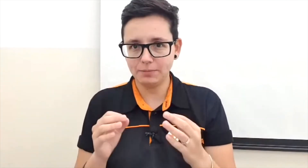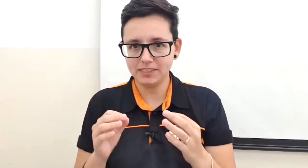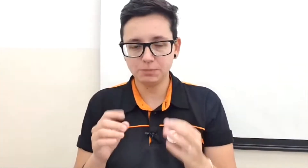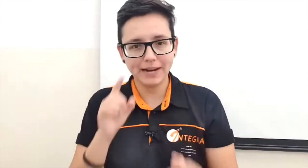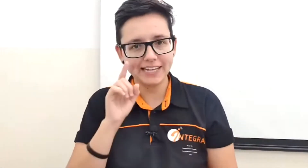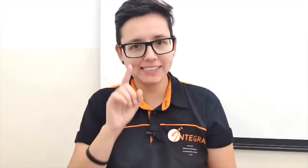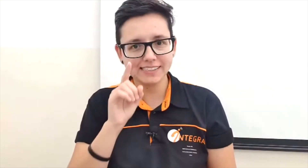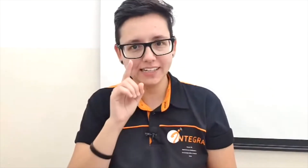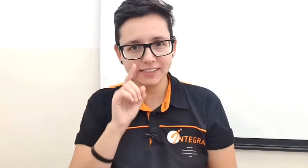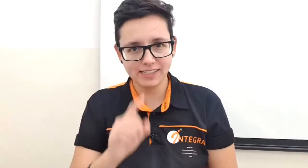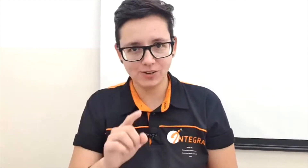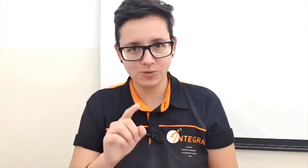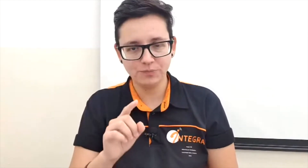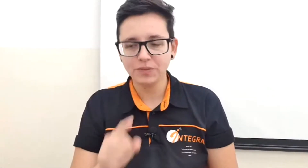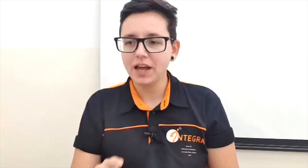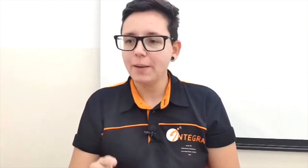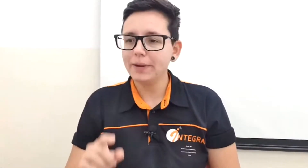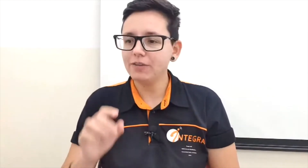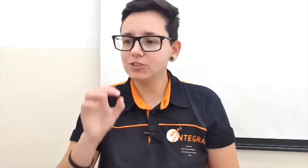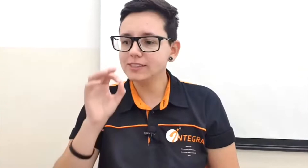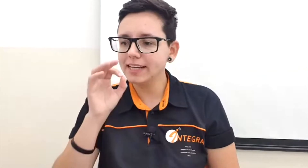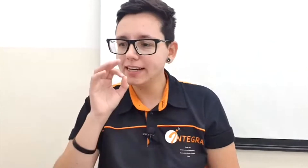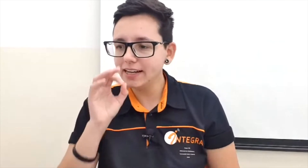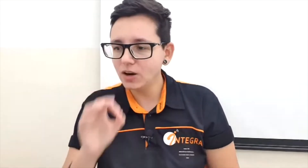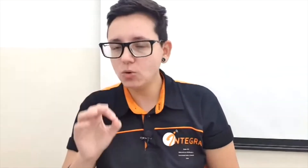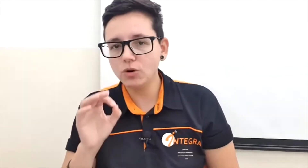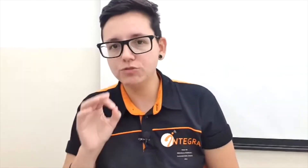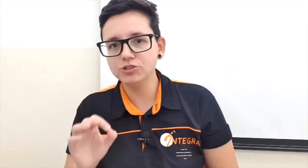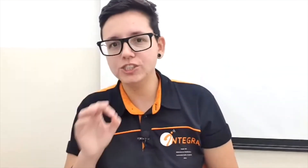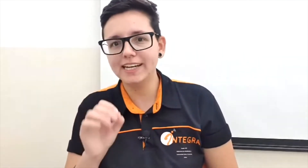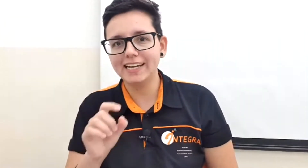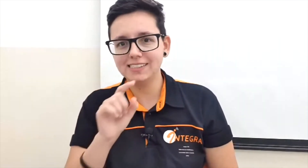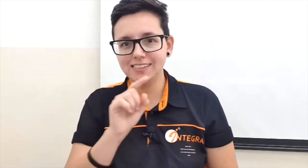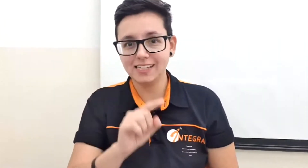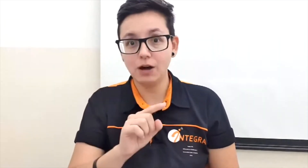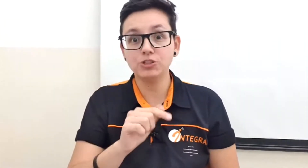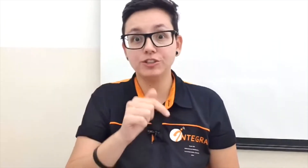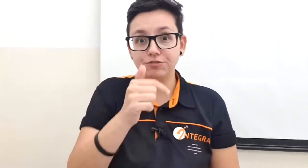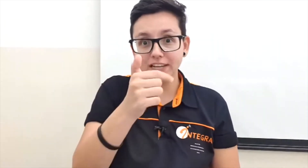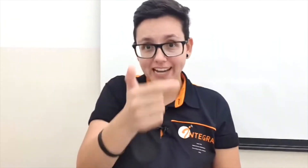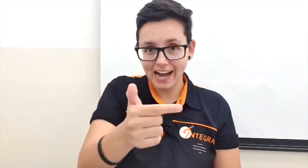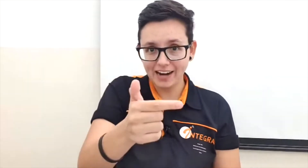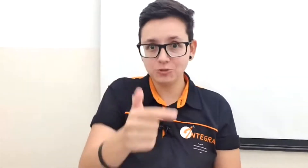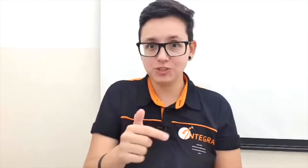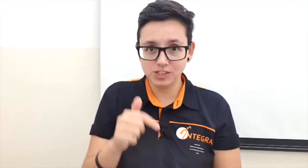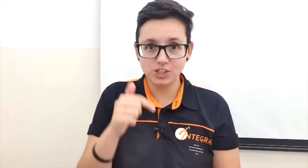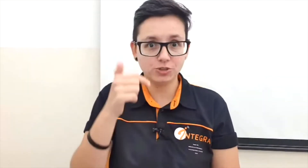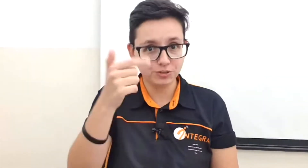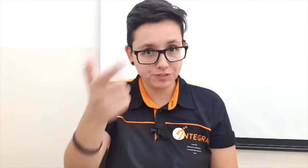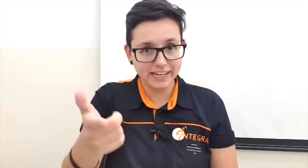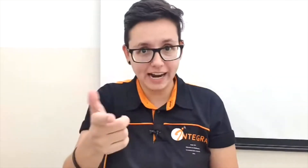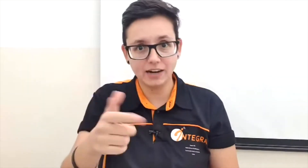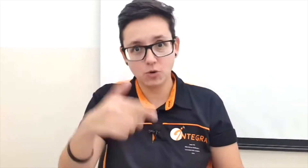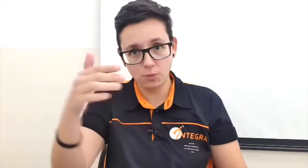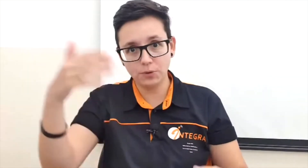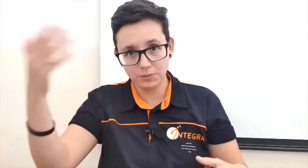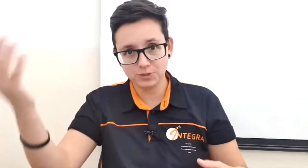Libras? Presta atenção para você não confundir esse sinal de ficar, no sentido de ficar, compromisso